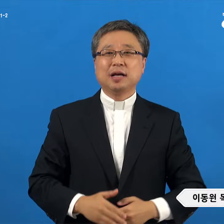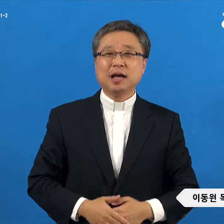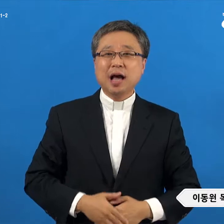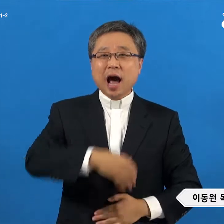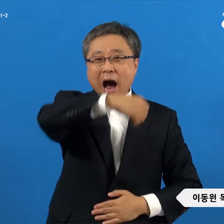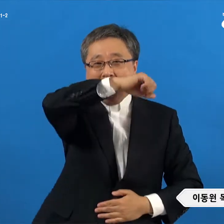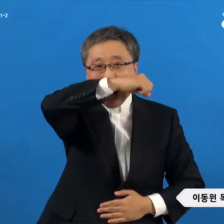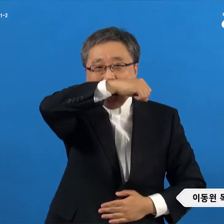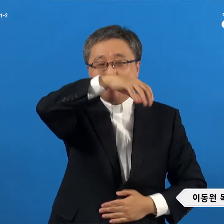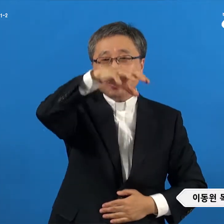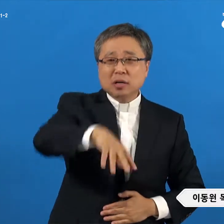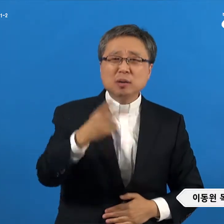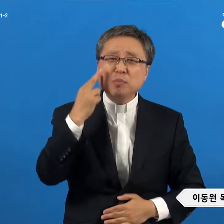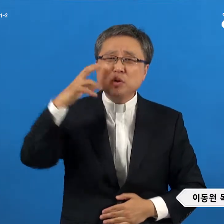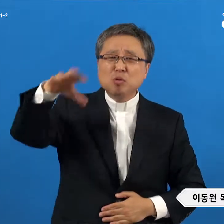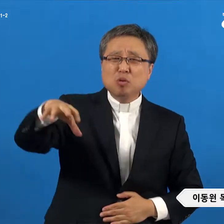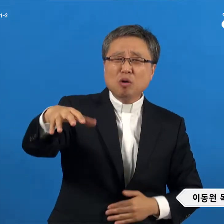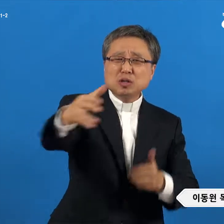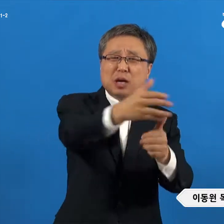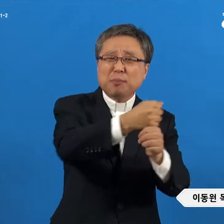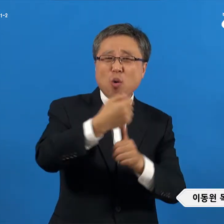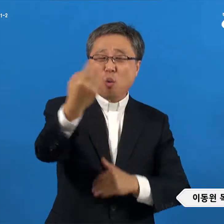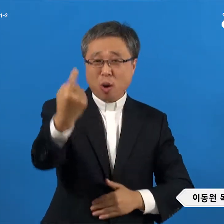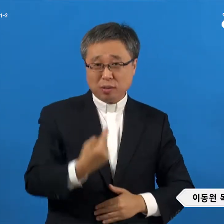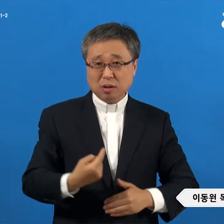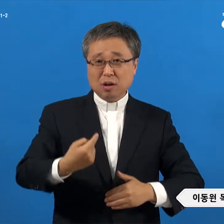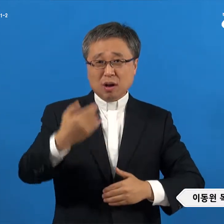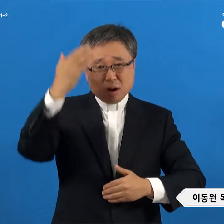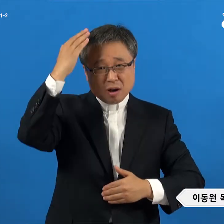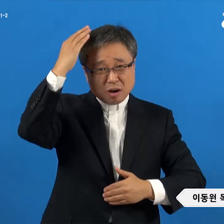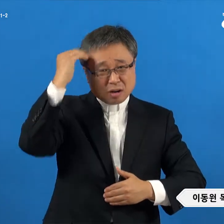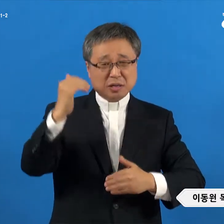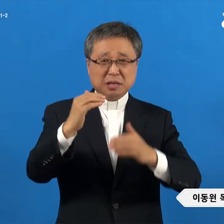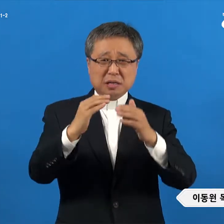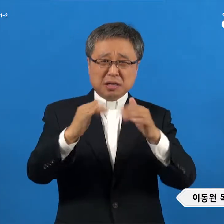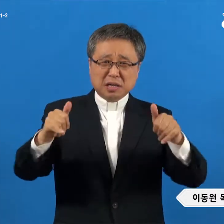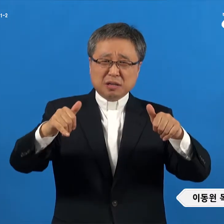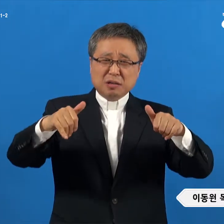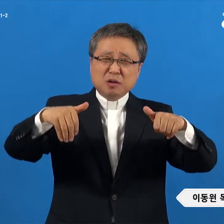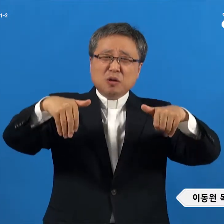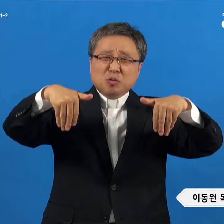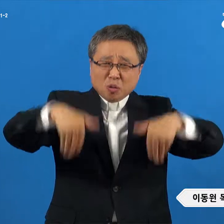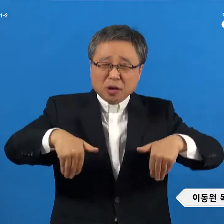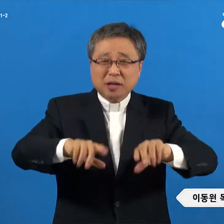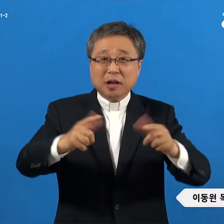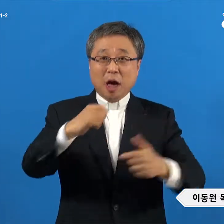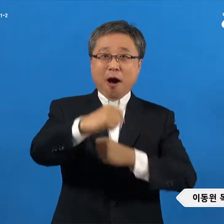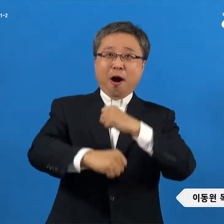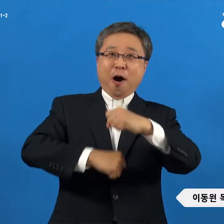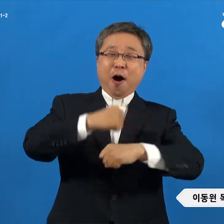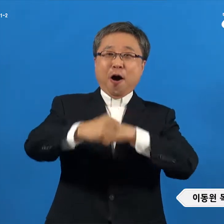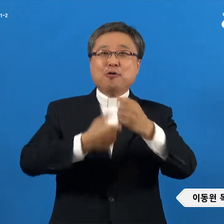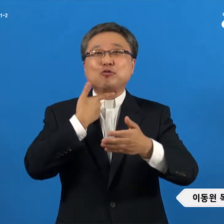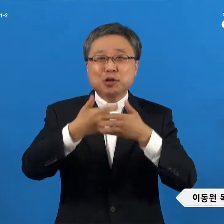아프리카에서 미국으로 끌려와 살았던 흑인 노예들이 이제 자유를 누리게 된 것입니다. 그 무렵